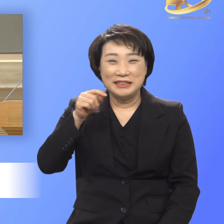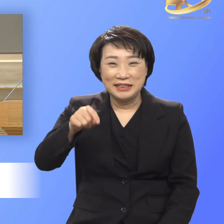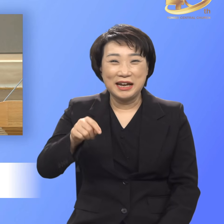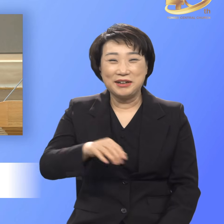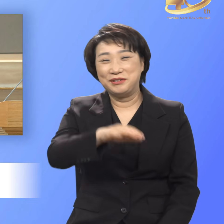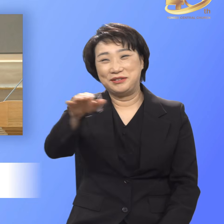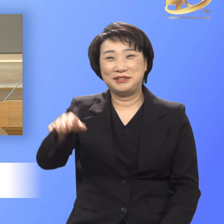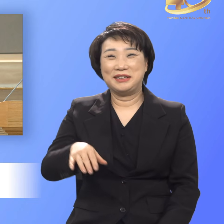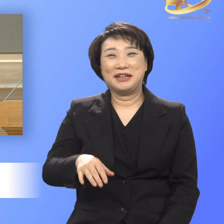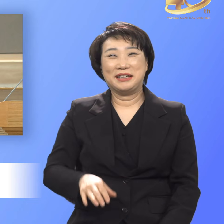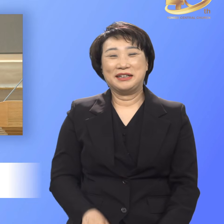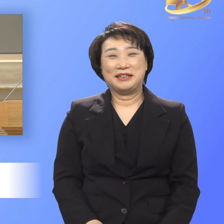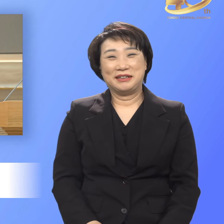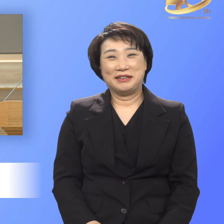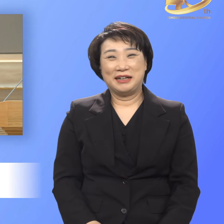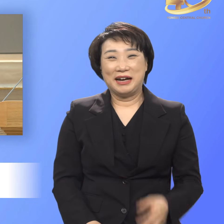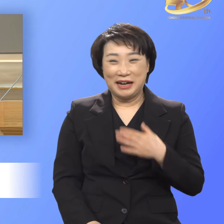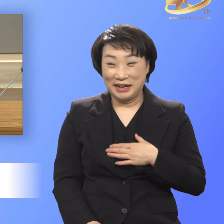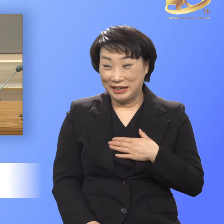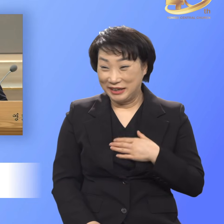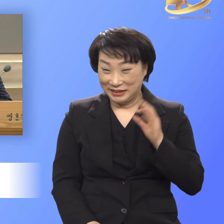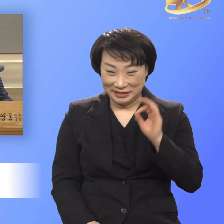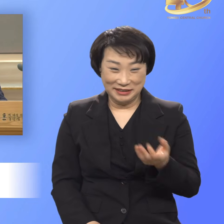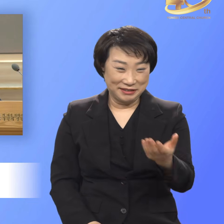말이에요. 알았어요?